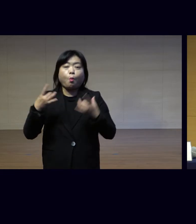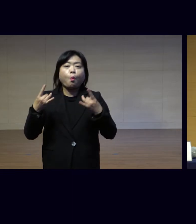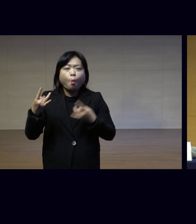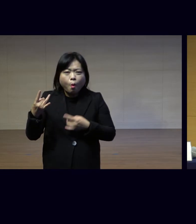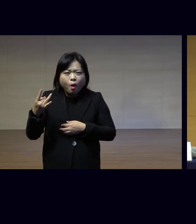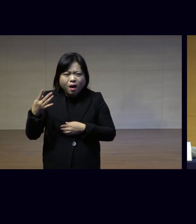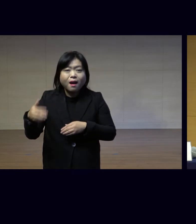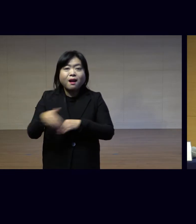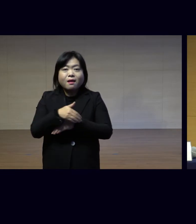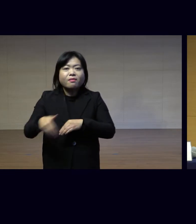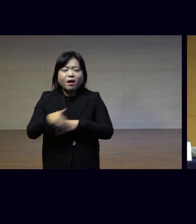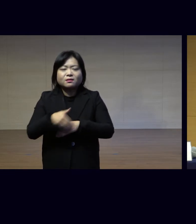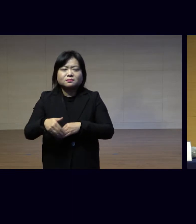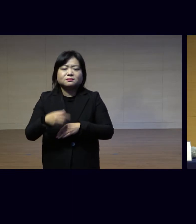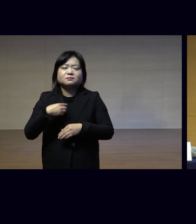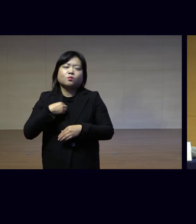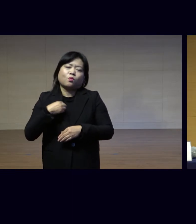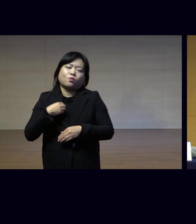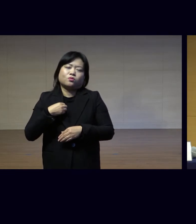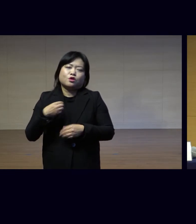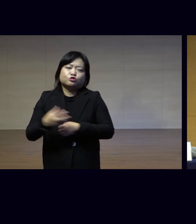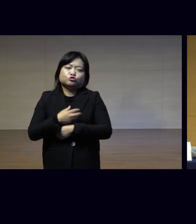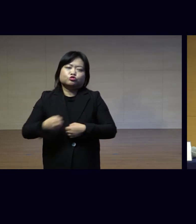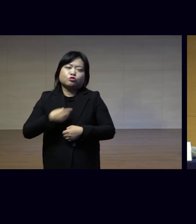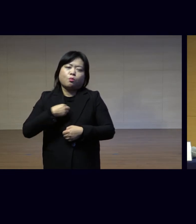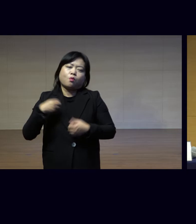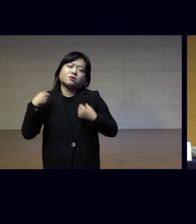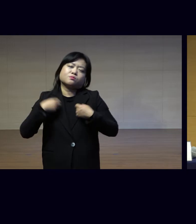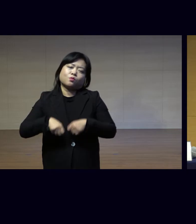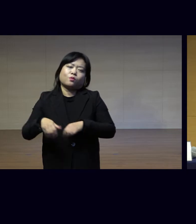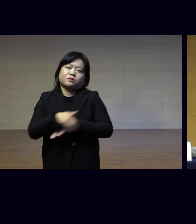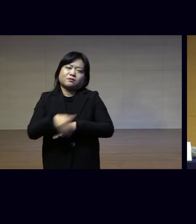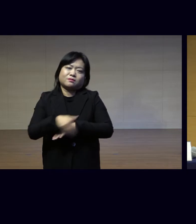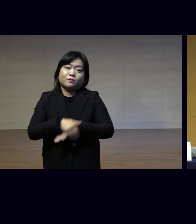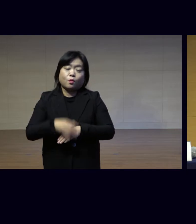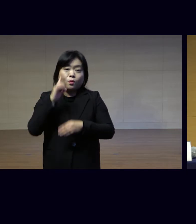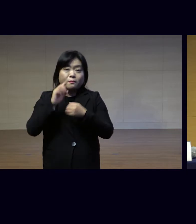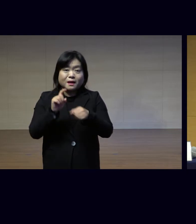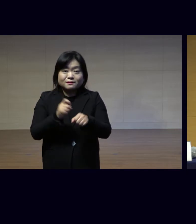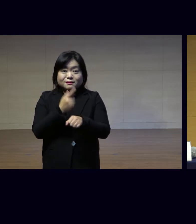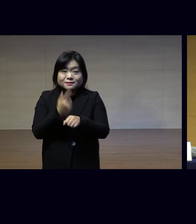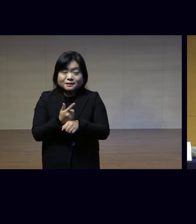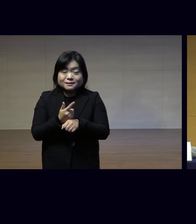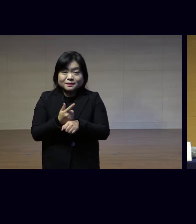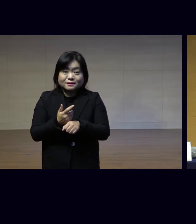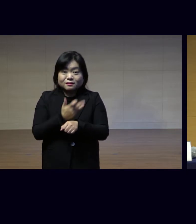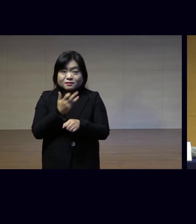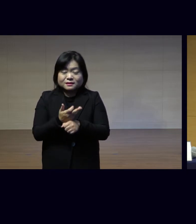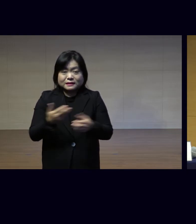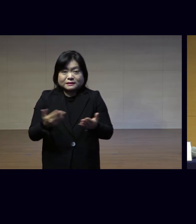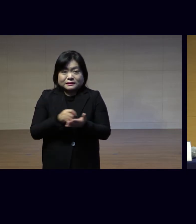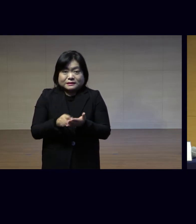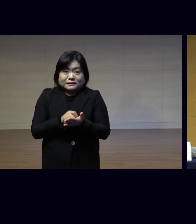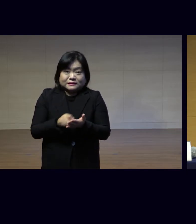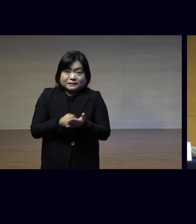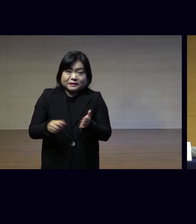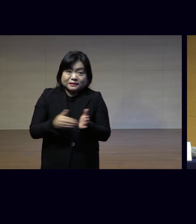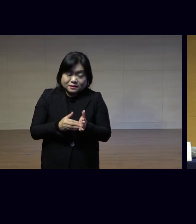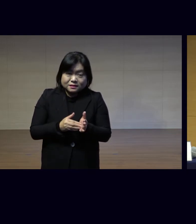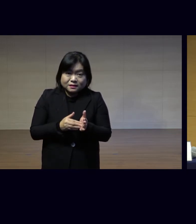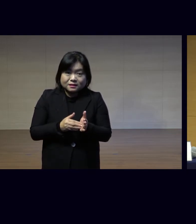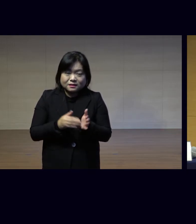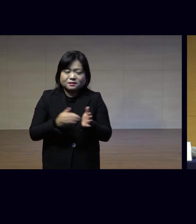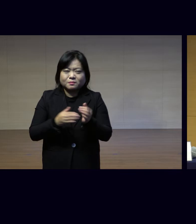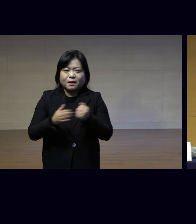옷이에요. 수도복이. 왜 그러냐면은 이 사람이 하루에 16시간씩 8시간씩 일을 했다 그랬잖아요.